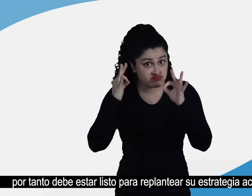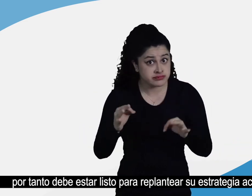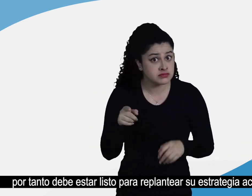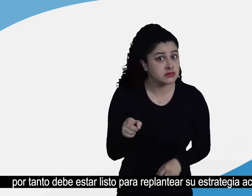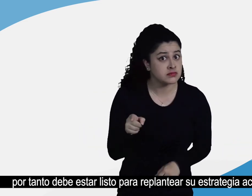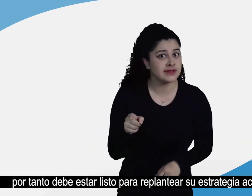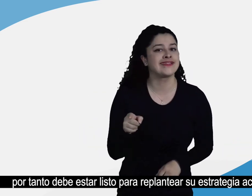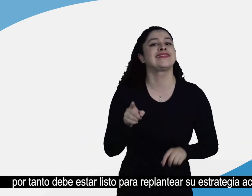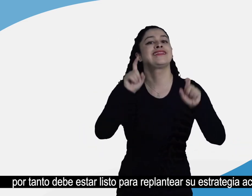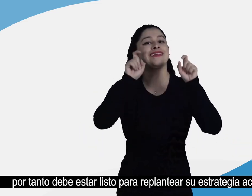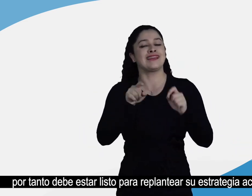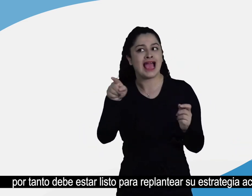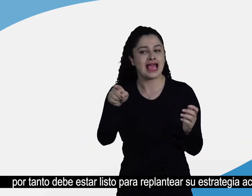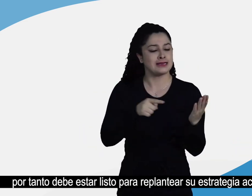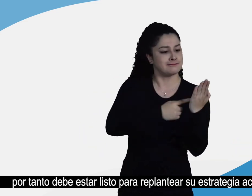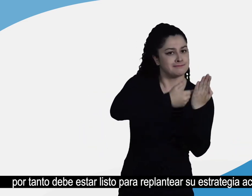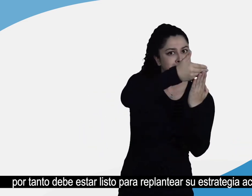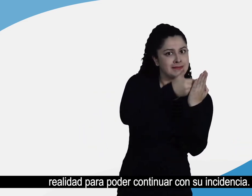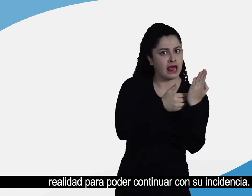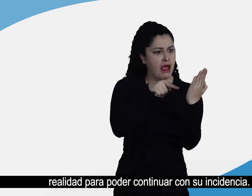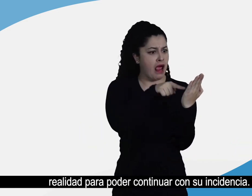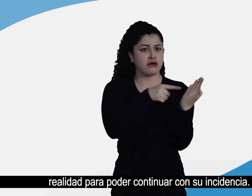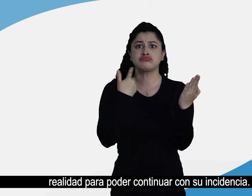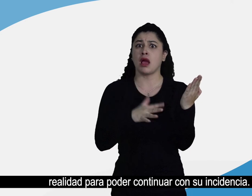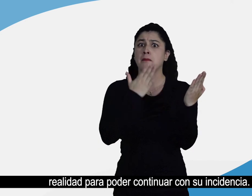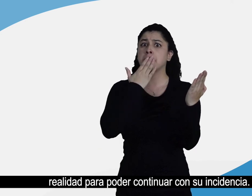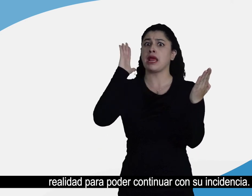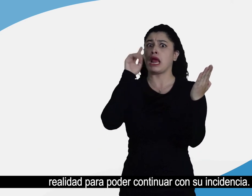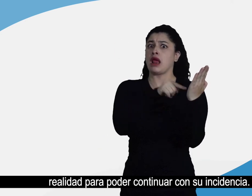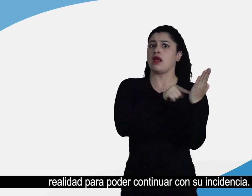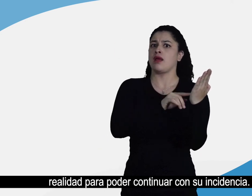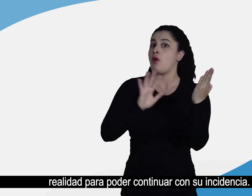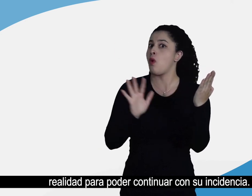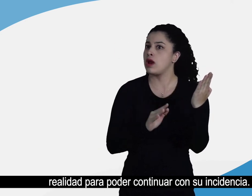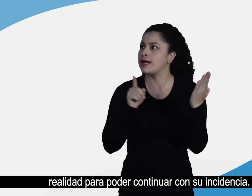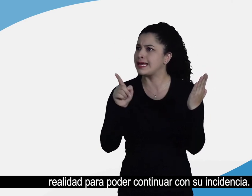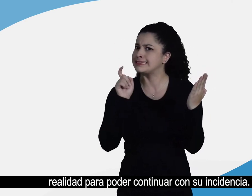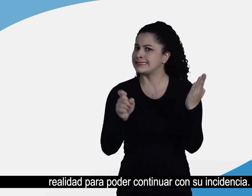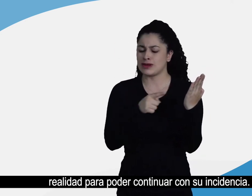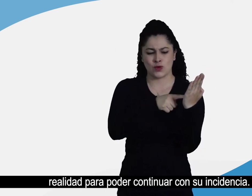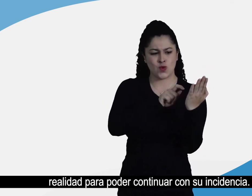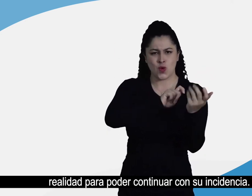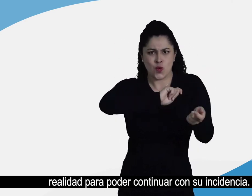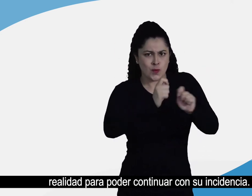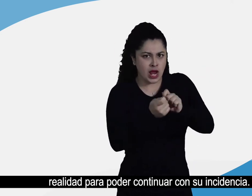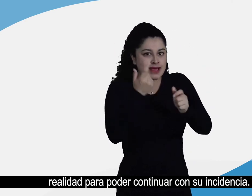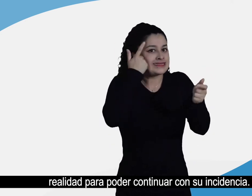replantear su estrategia acorde a la realidad para poder continuar con su incidencia.